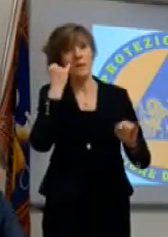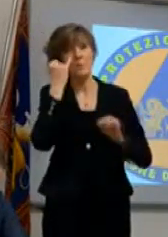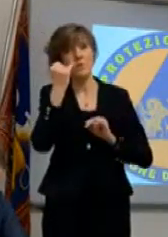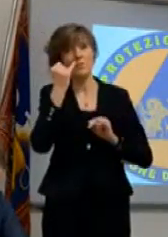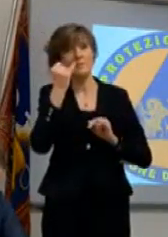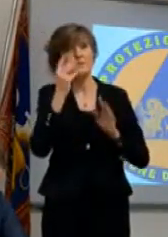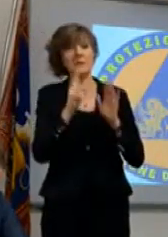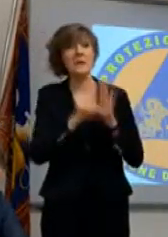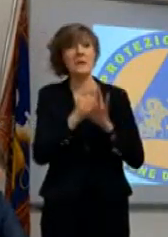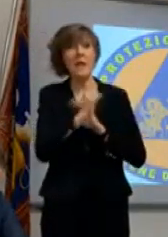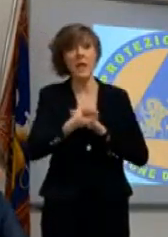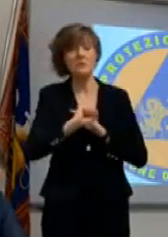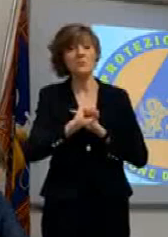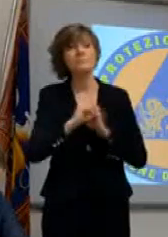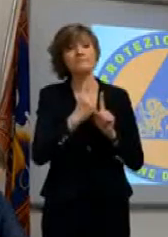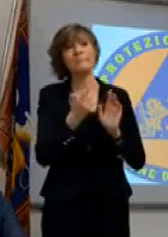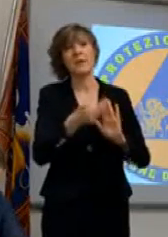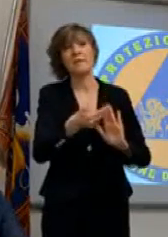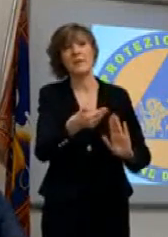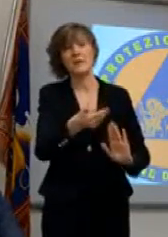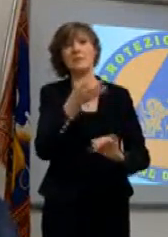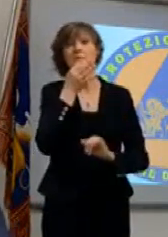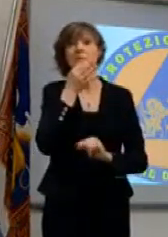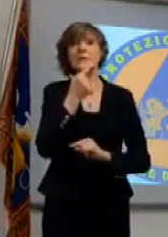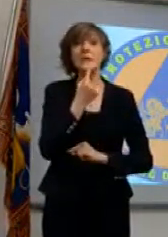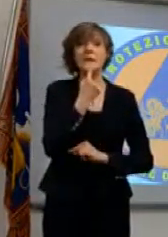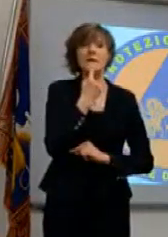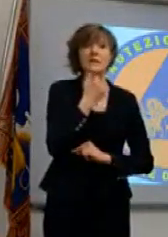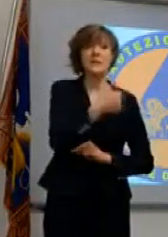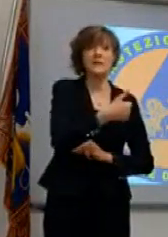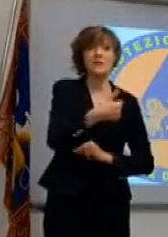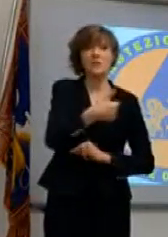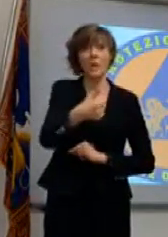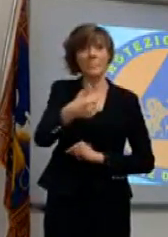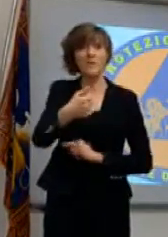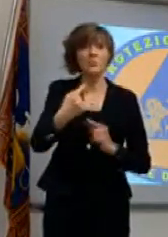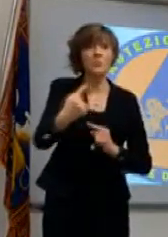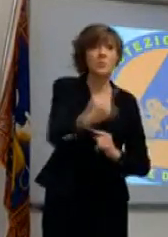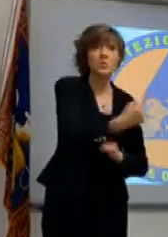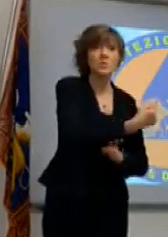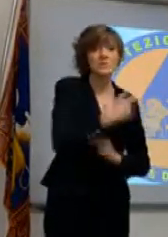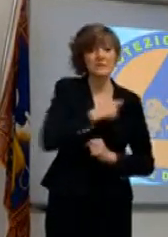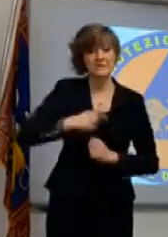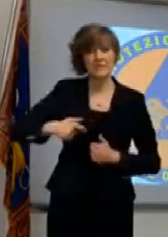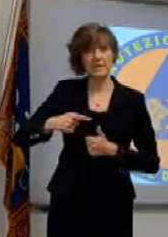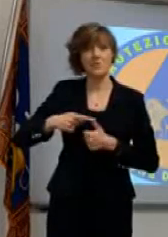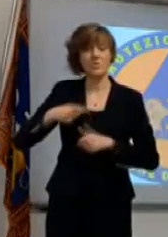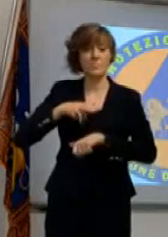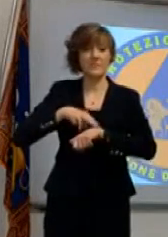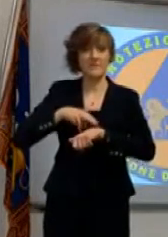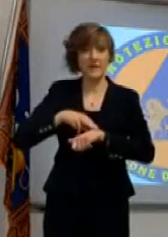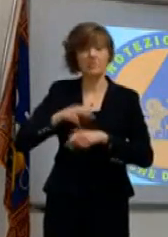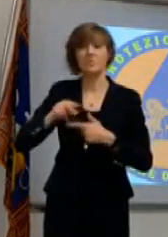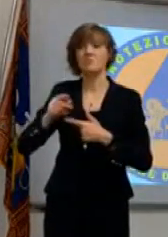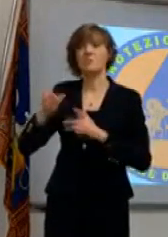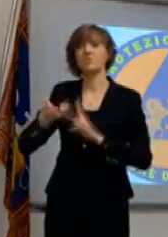reato. Quindi da oggi tutti coloro che sono in isolamento vengono segnalati al sindaco, al prefetto e